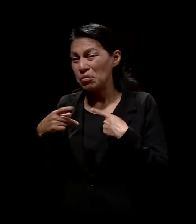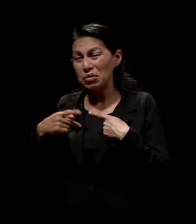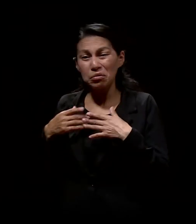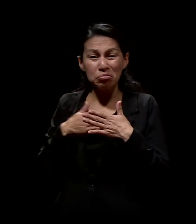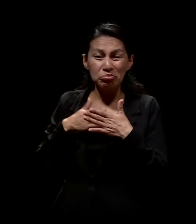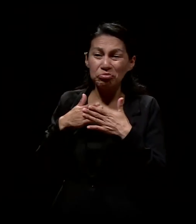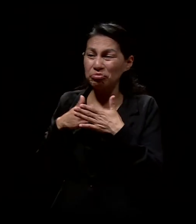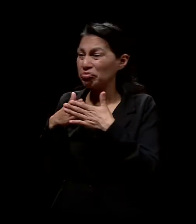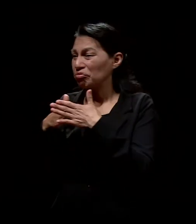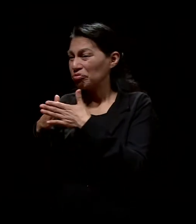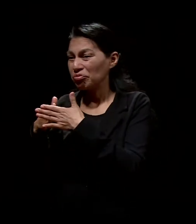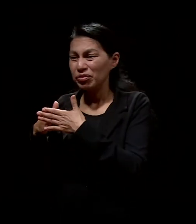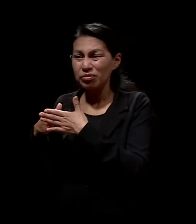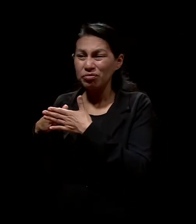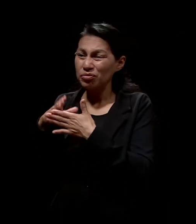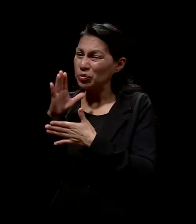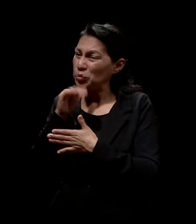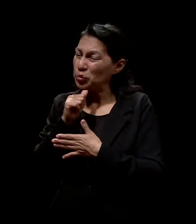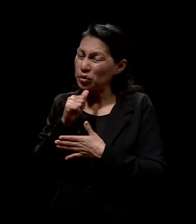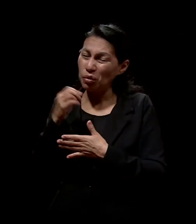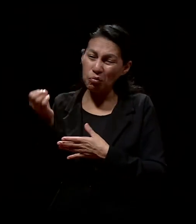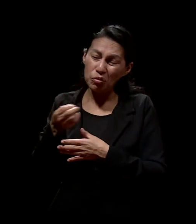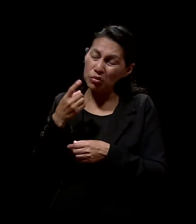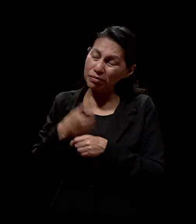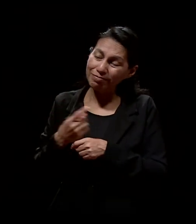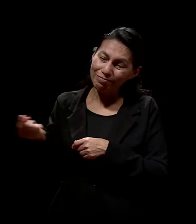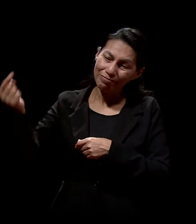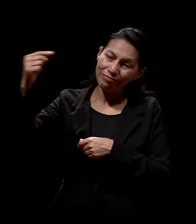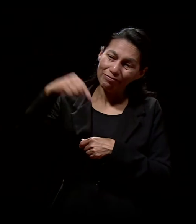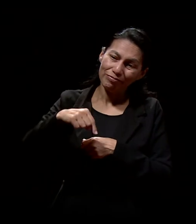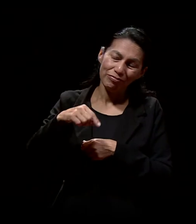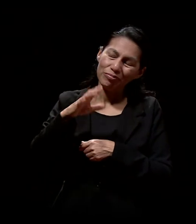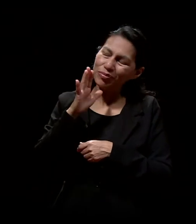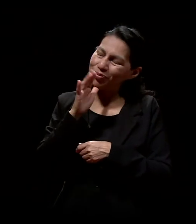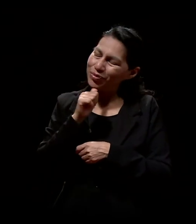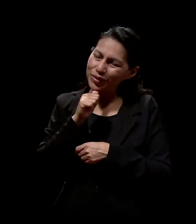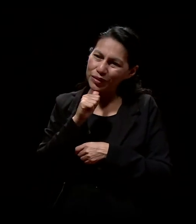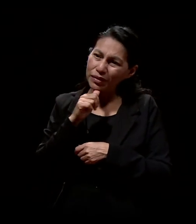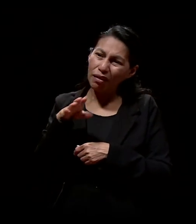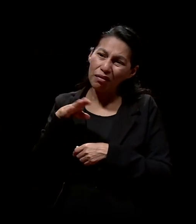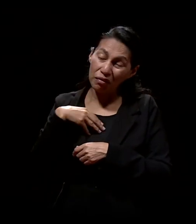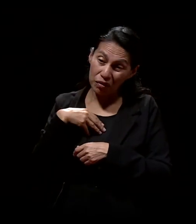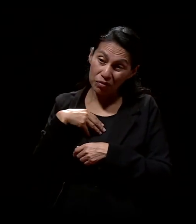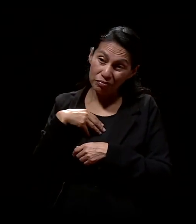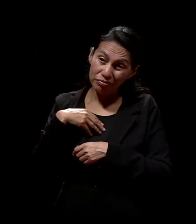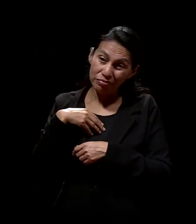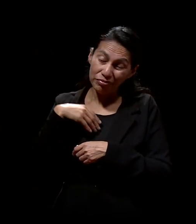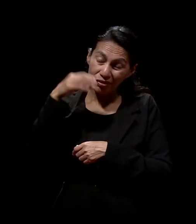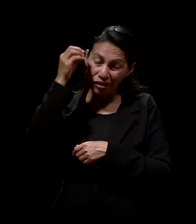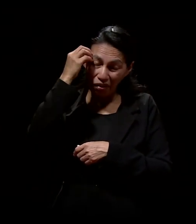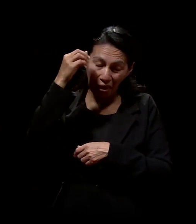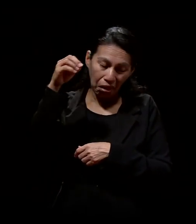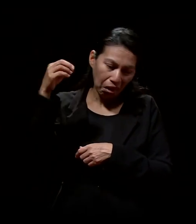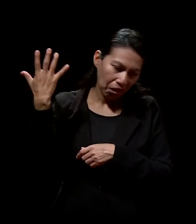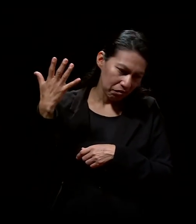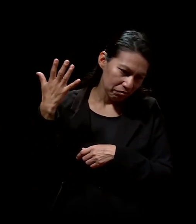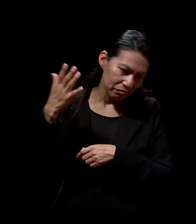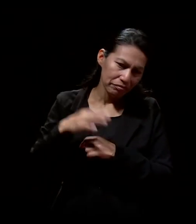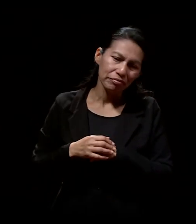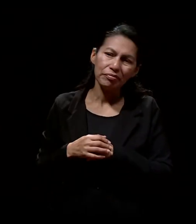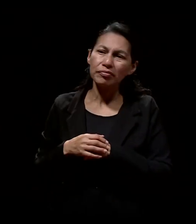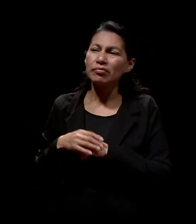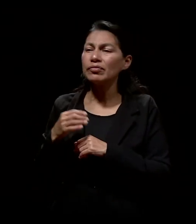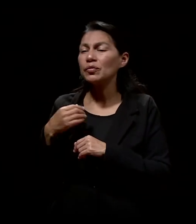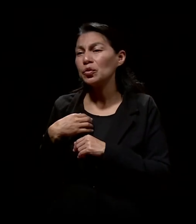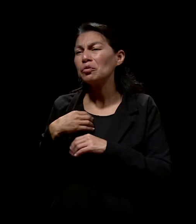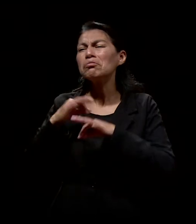buscamos la manera, pero tuvimos muchas trabas, y no tuve la oportunidad de venirme a Montemorelos. Entonces, me olvidé de ese